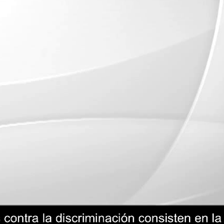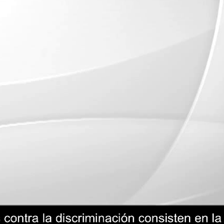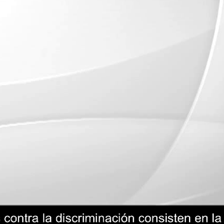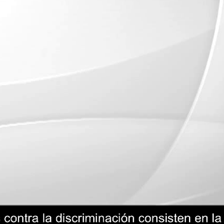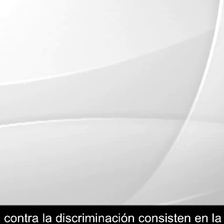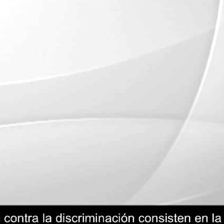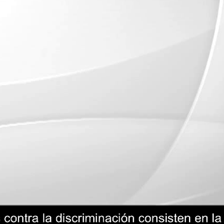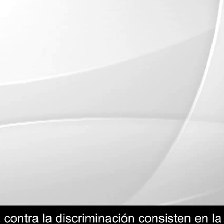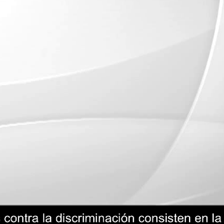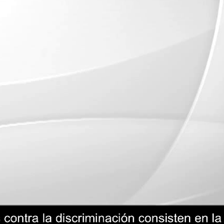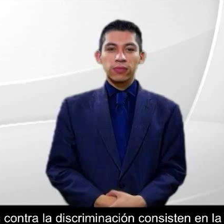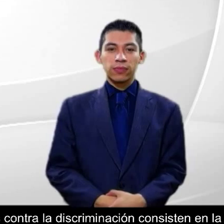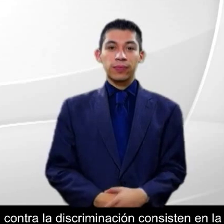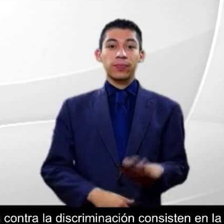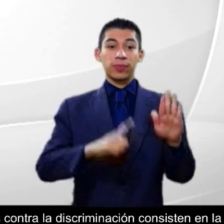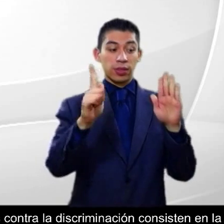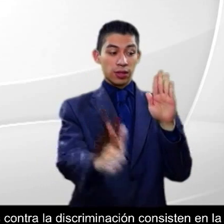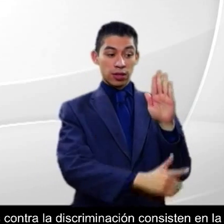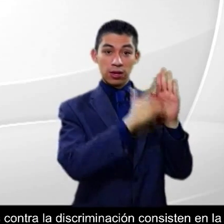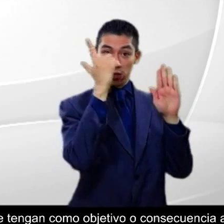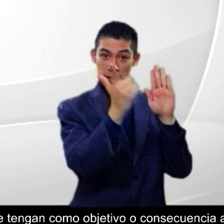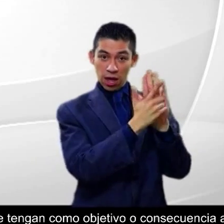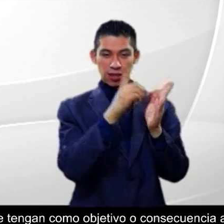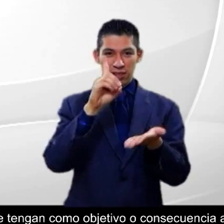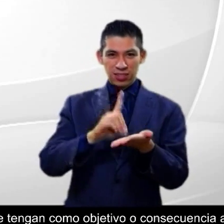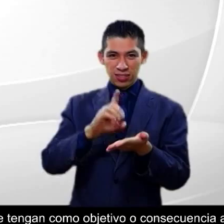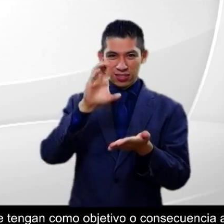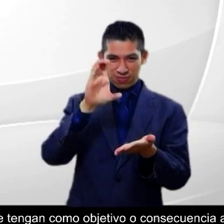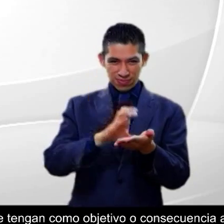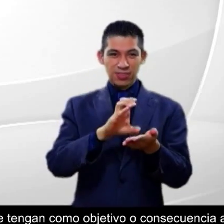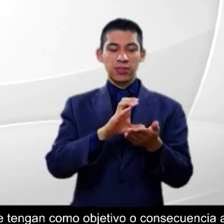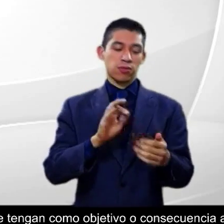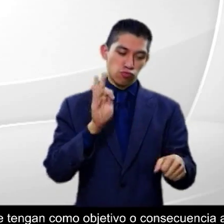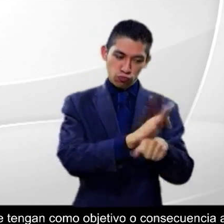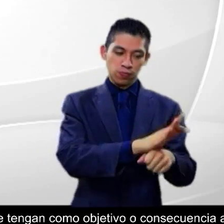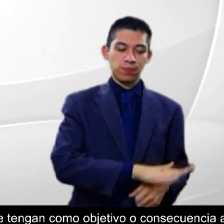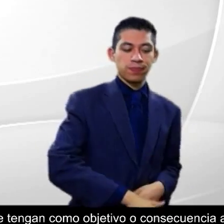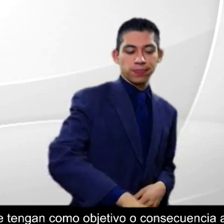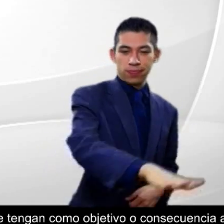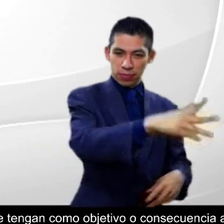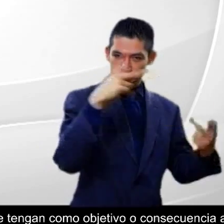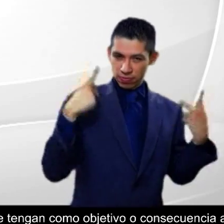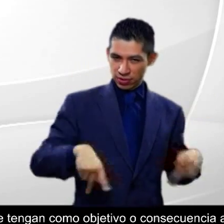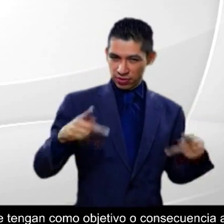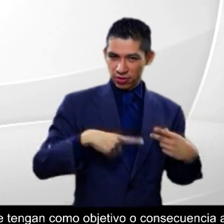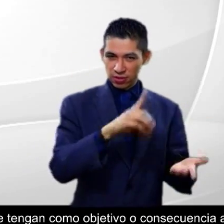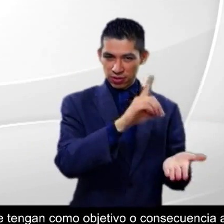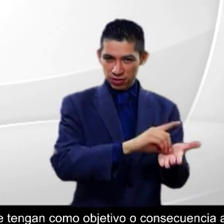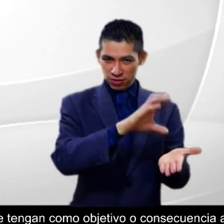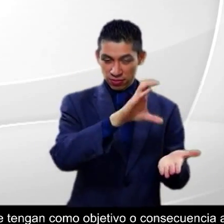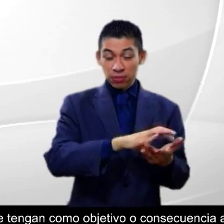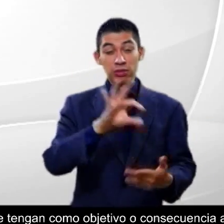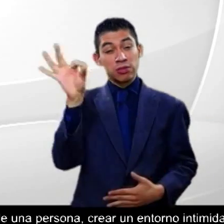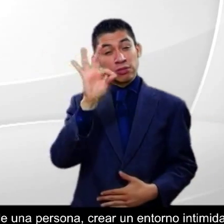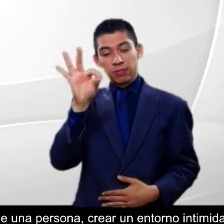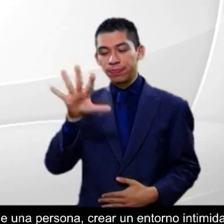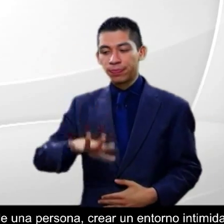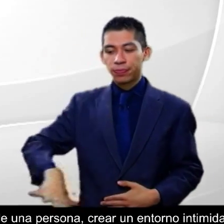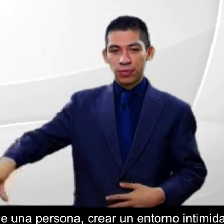discriminación consisten en la prohibición de conductas que tengan como objetivo o consecuencia atentar contra la dignidad de una